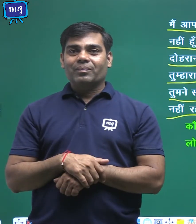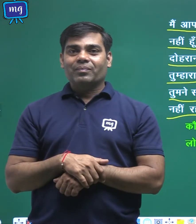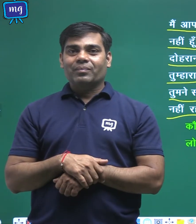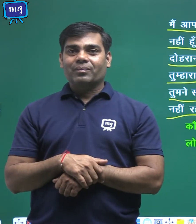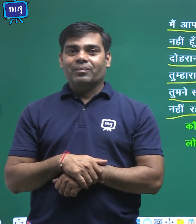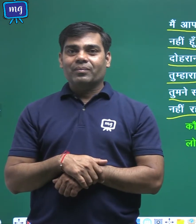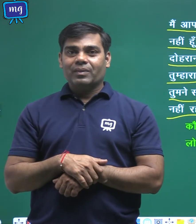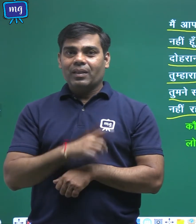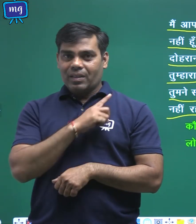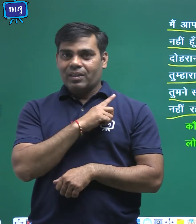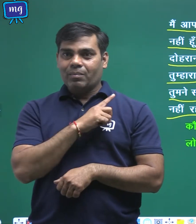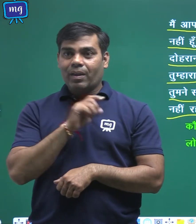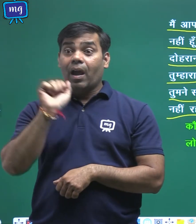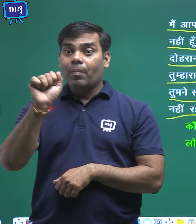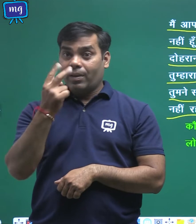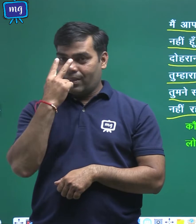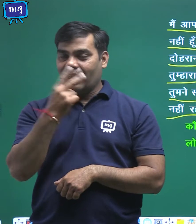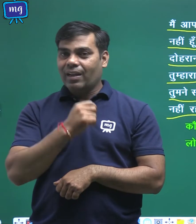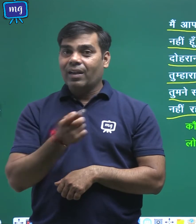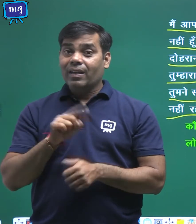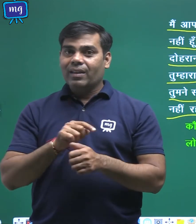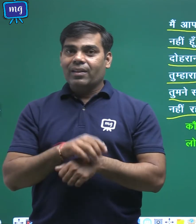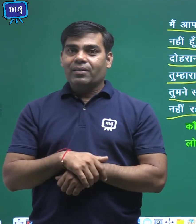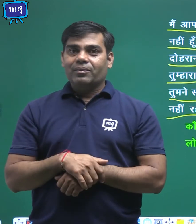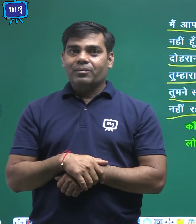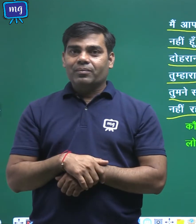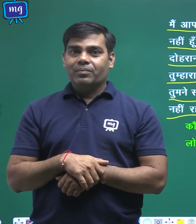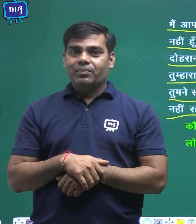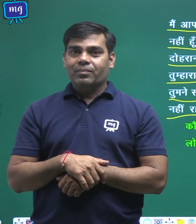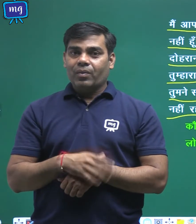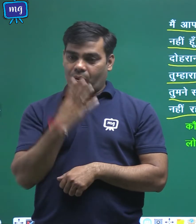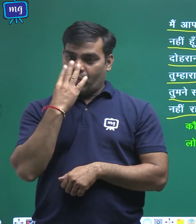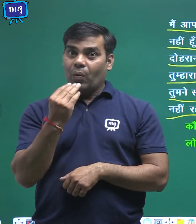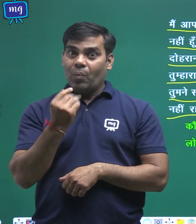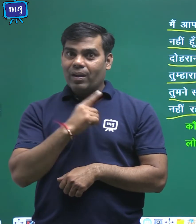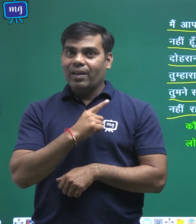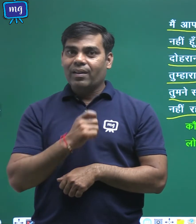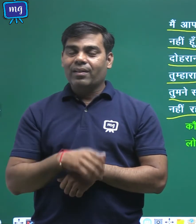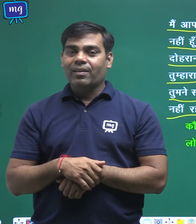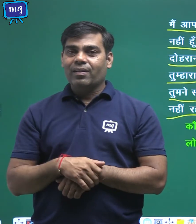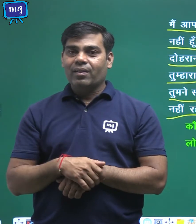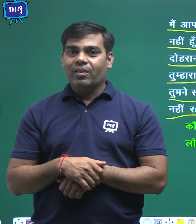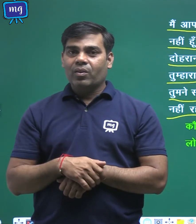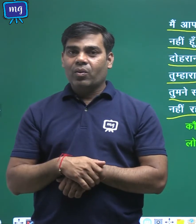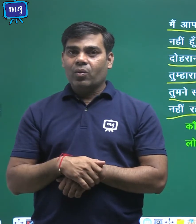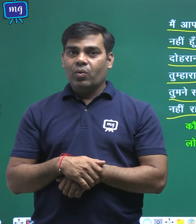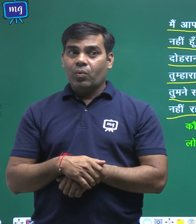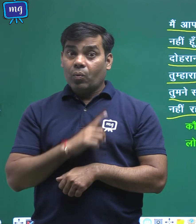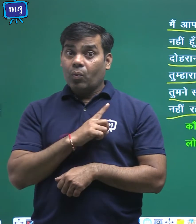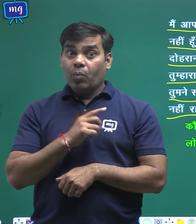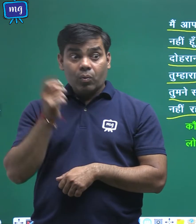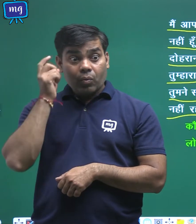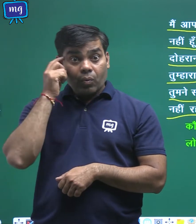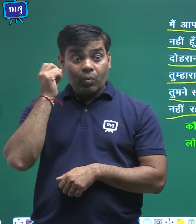इसमें आपने देखा कि जो लोमड़ है वो बहुत चालाक है